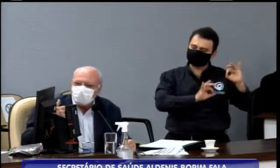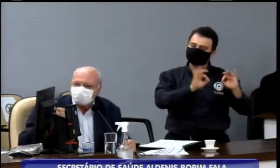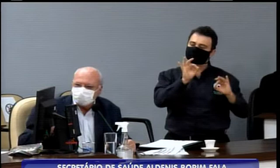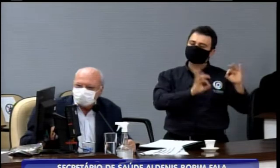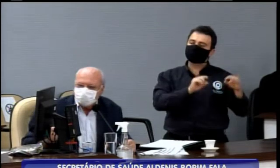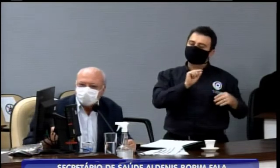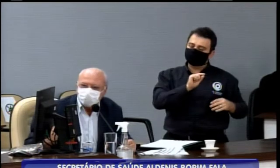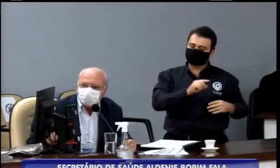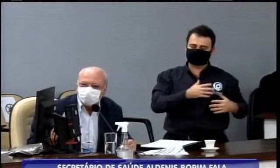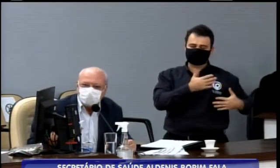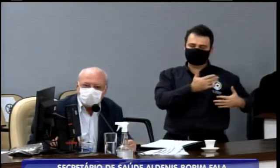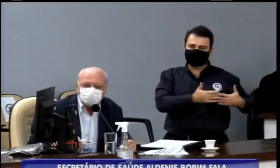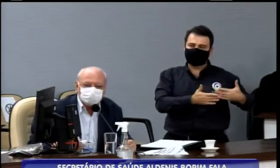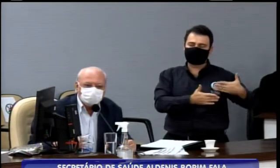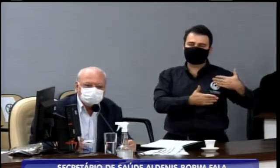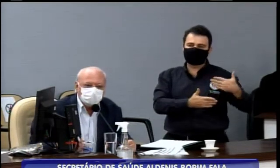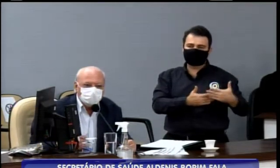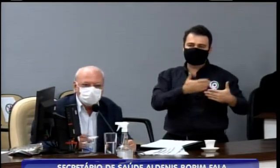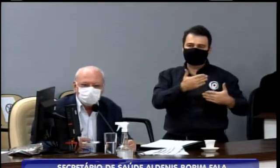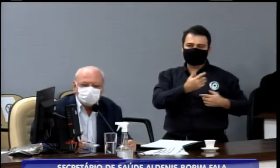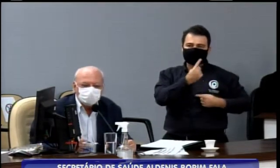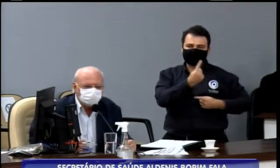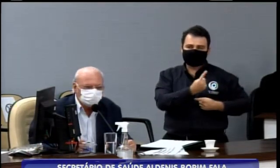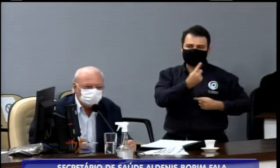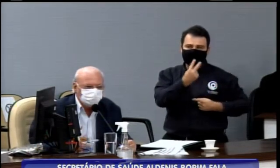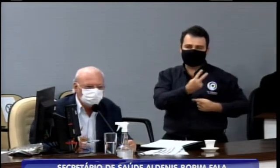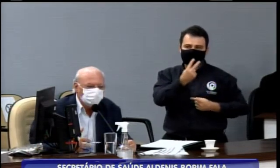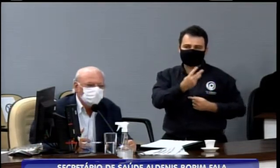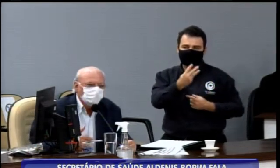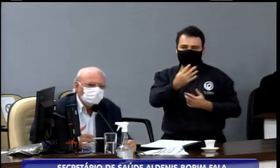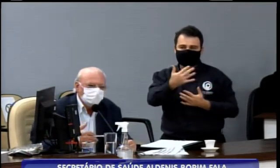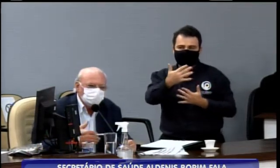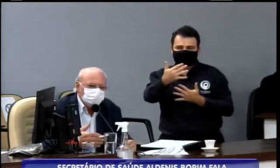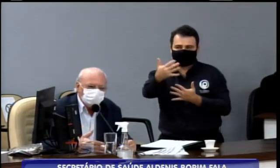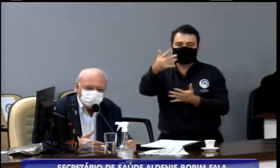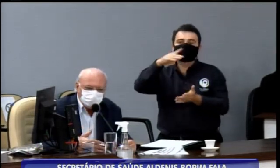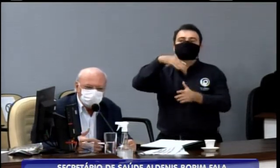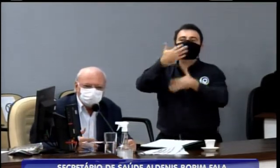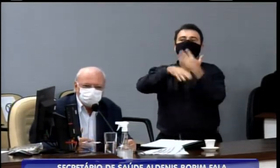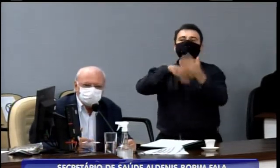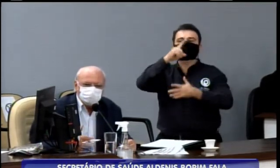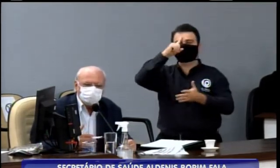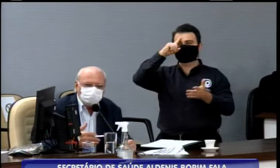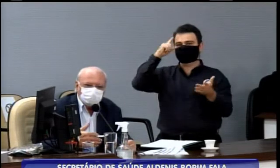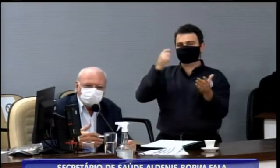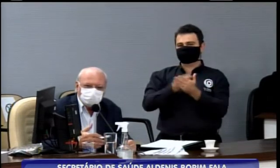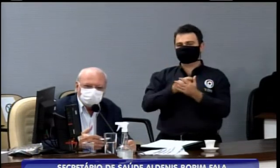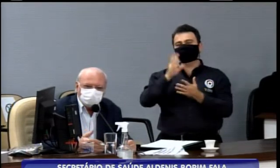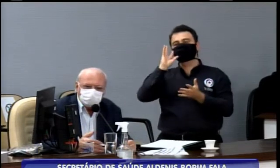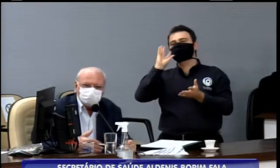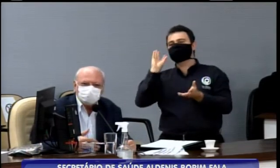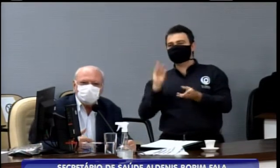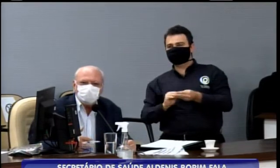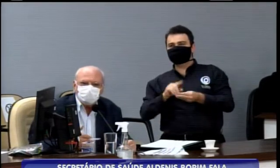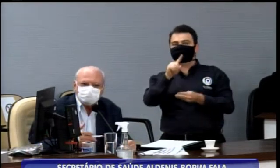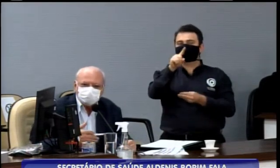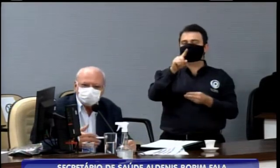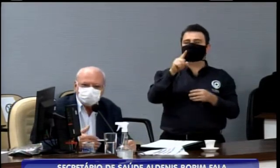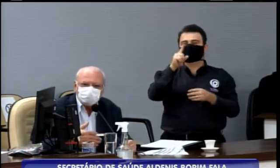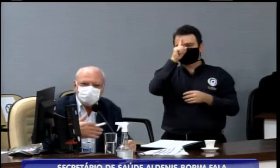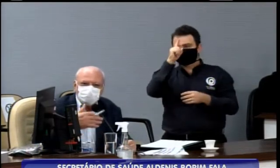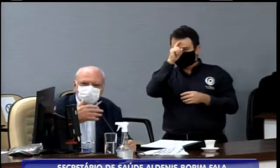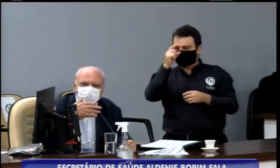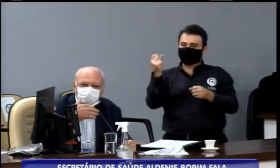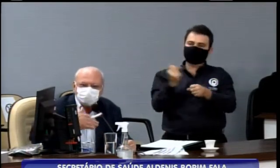os passos que foram dados para chegar à conclusão, se deveria fazer o hospital, quantos